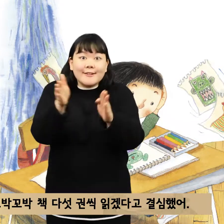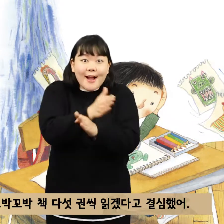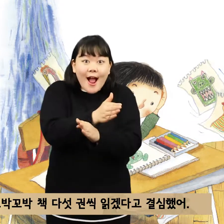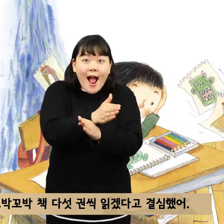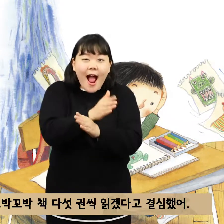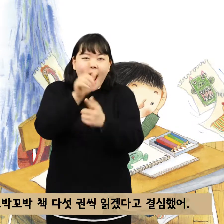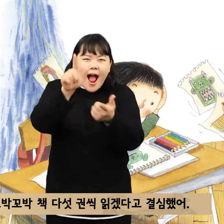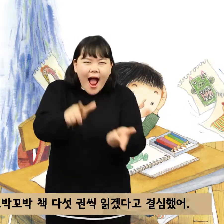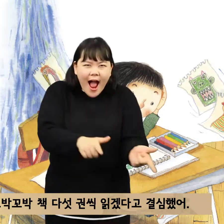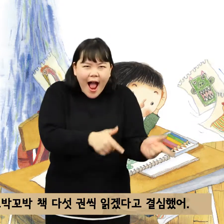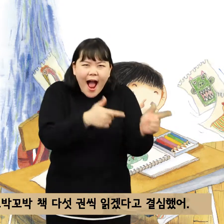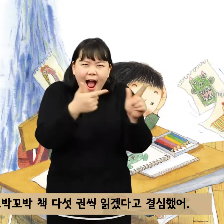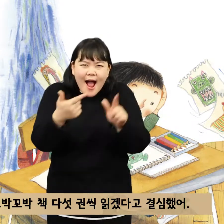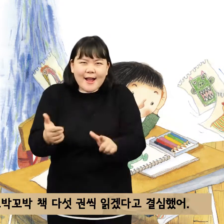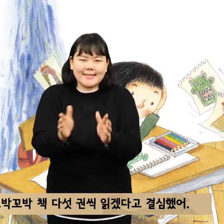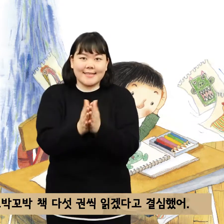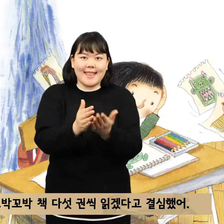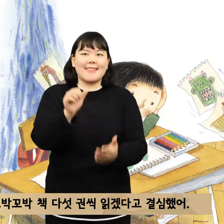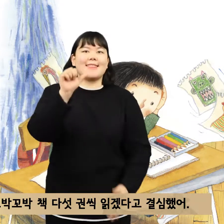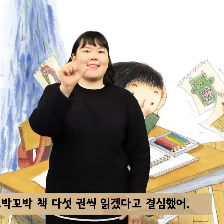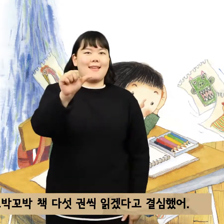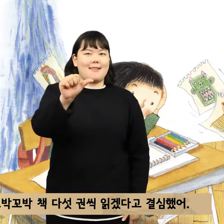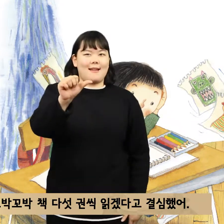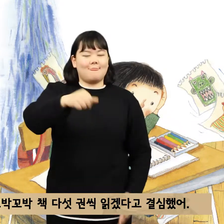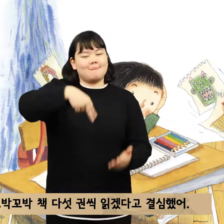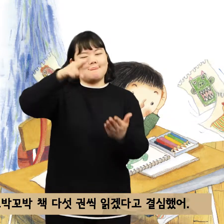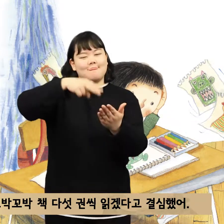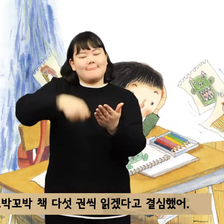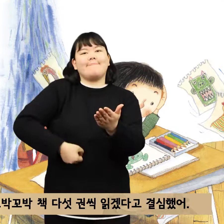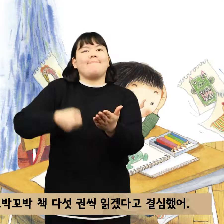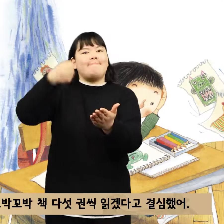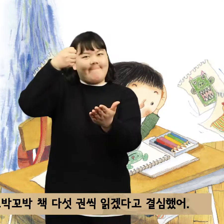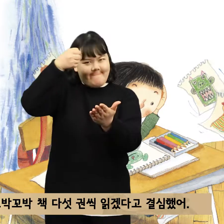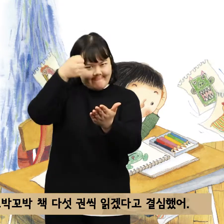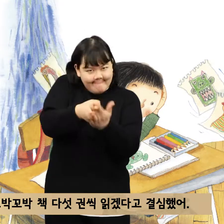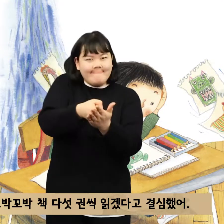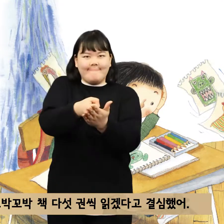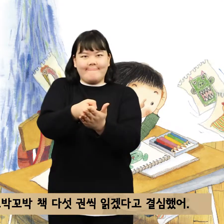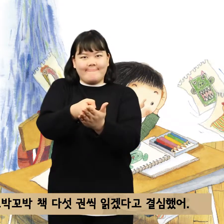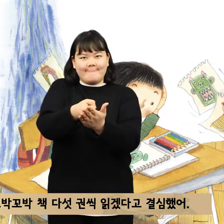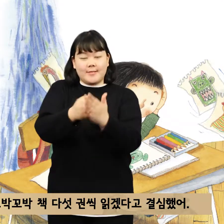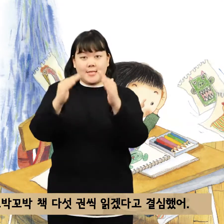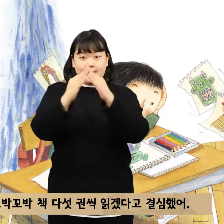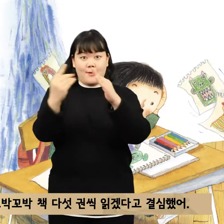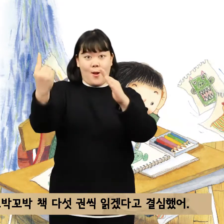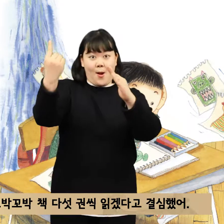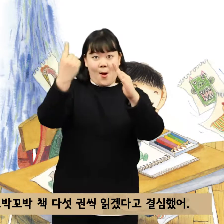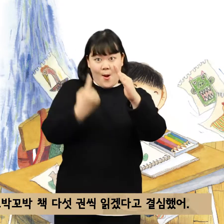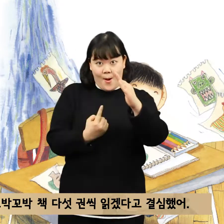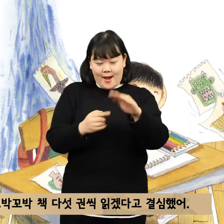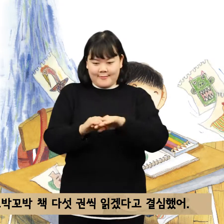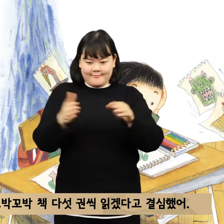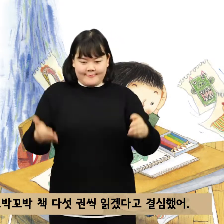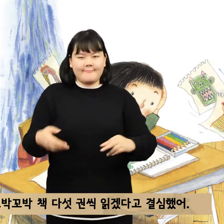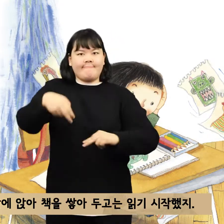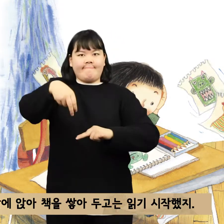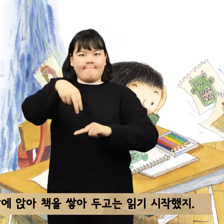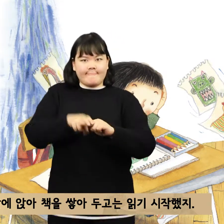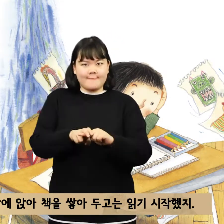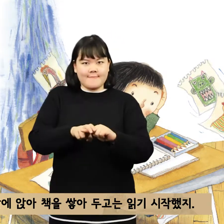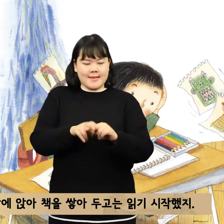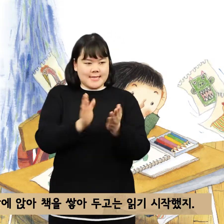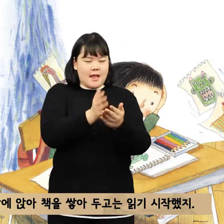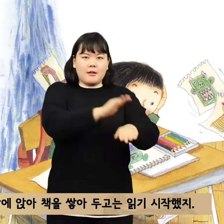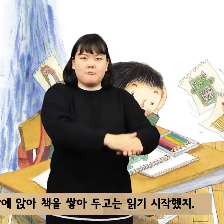정민이는 그날 이후 하루에 꼬박꼬박 책 5권씩 읽겠다고 결심했어.